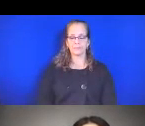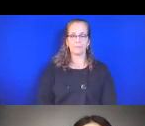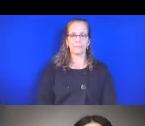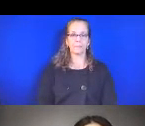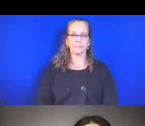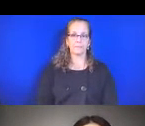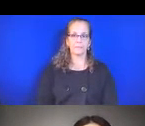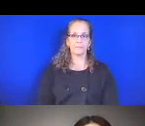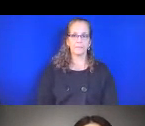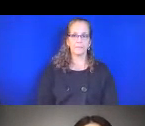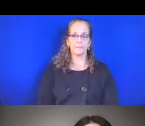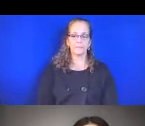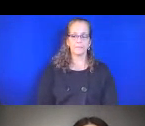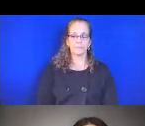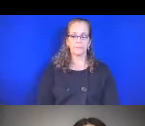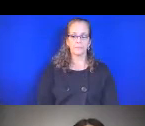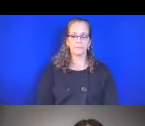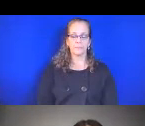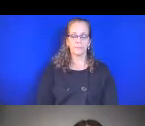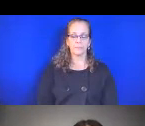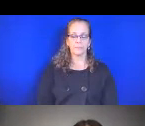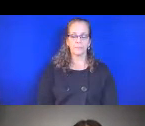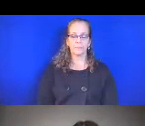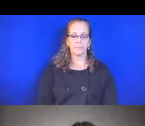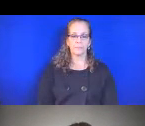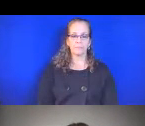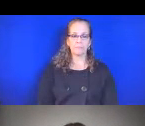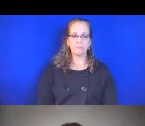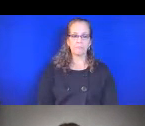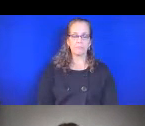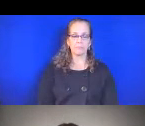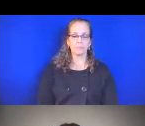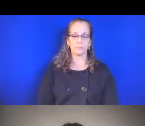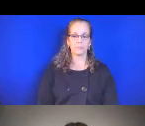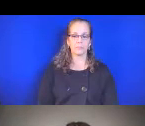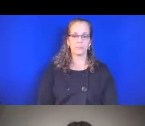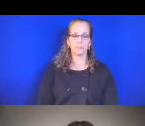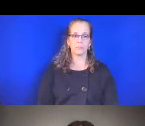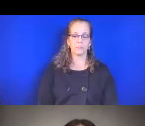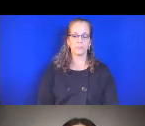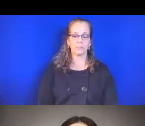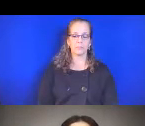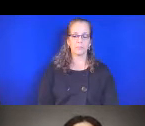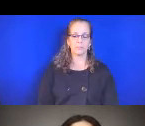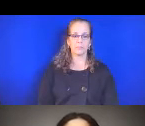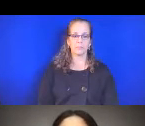去为大家去报告一下我们国会议员办公室关注的一些